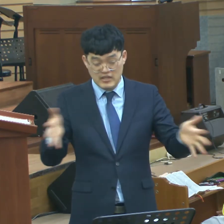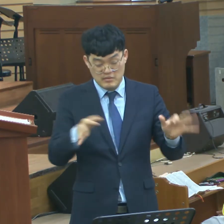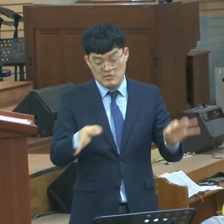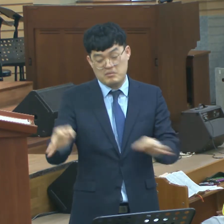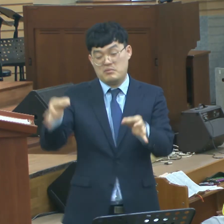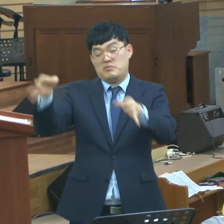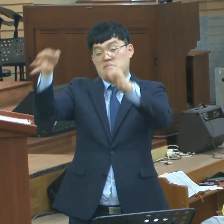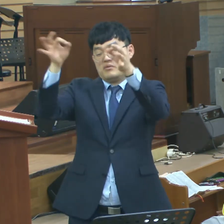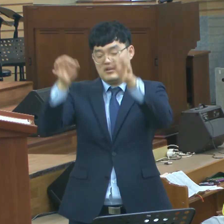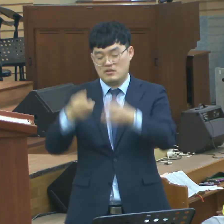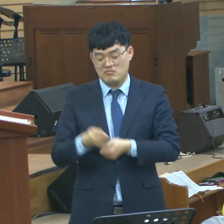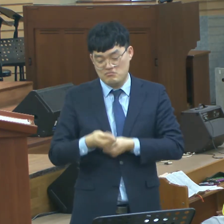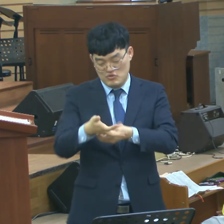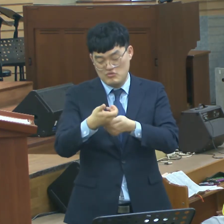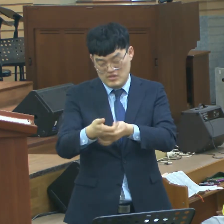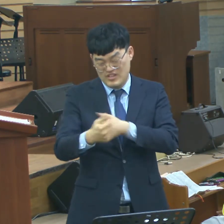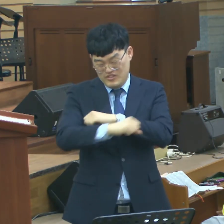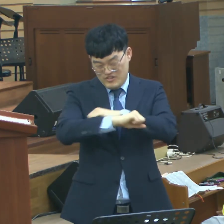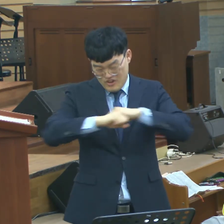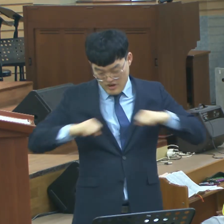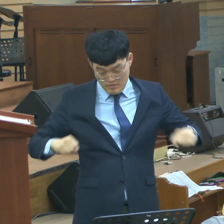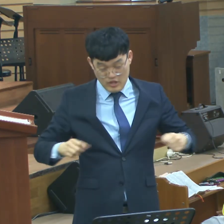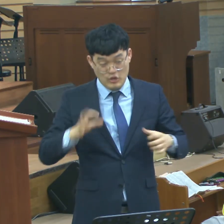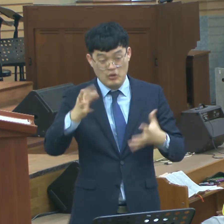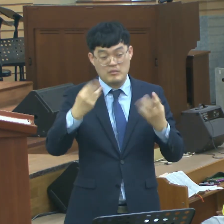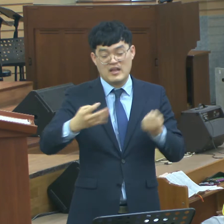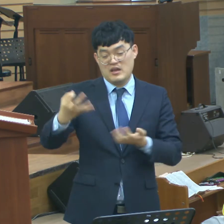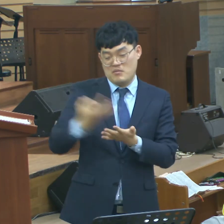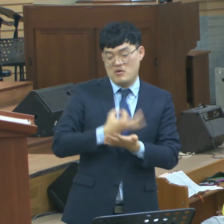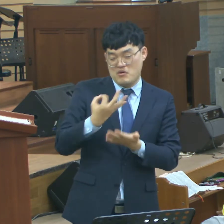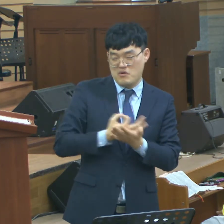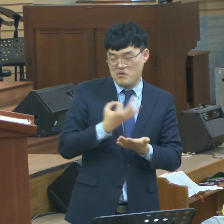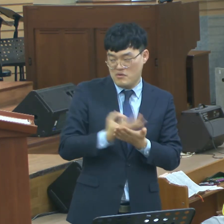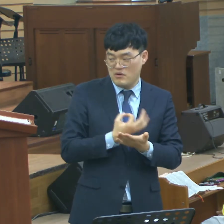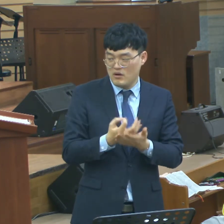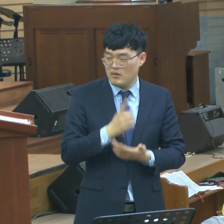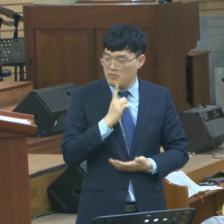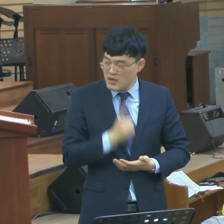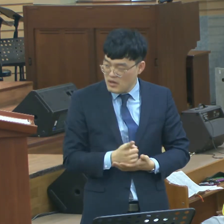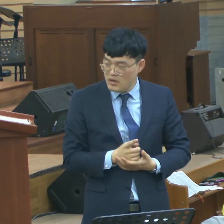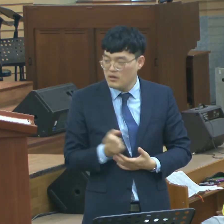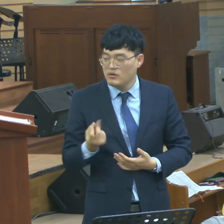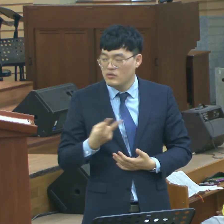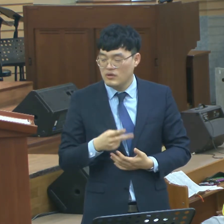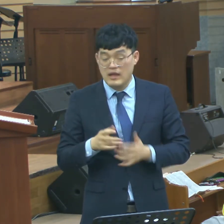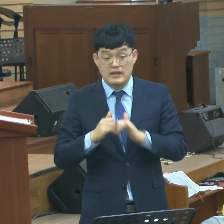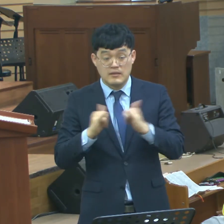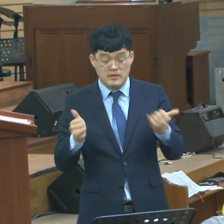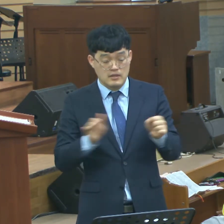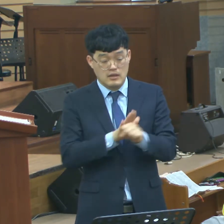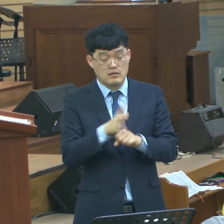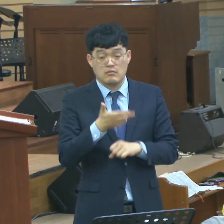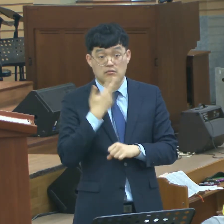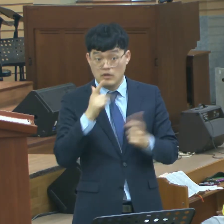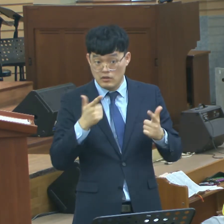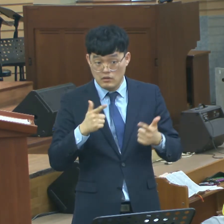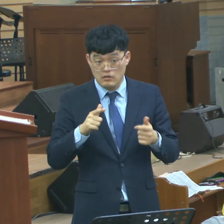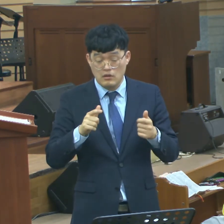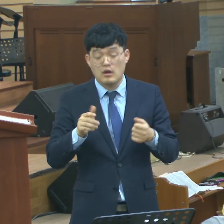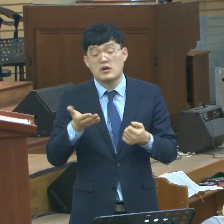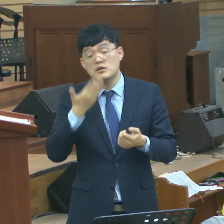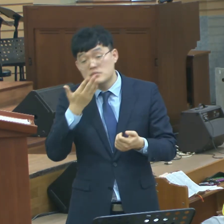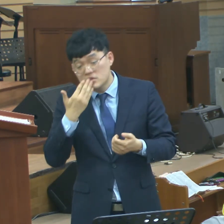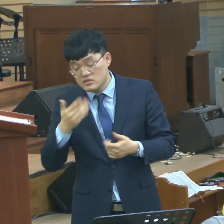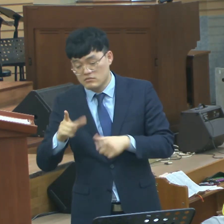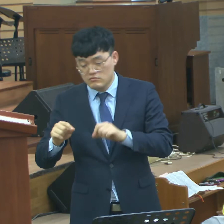올라서 큰 평수 같은 경우에는 지난 몇 년 동안 돈을 굉장히 많이 벌었겠다 이런 생각도 들고, 또 사람들이 사랑이 없는 게 아니고 전부 음식 해오고